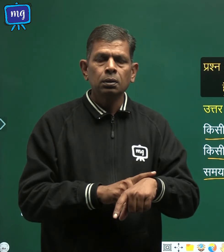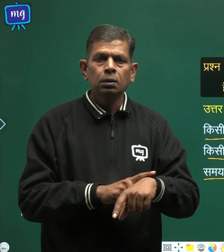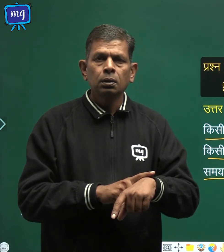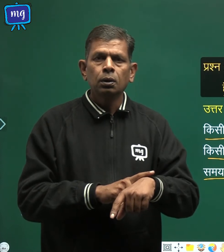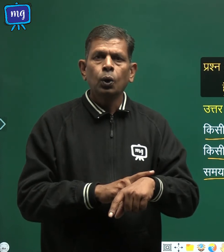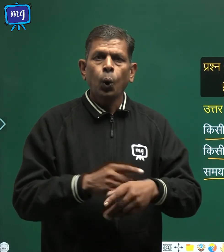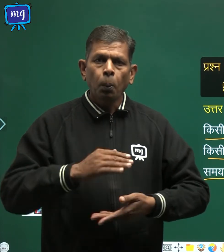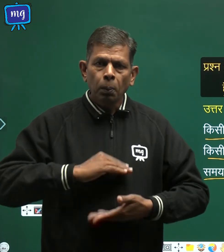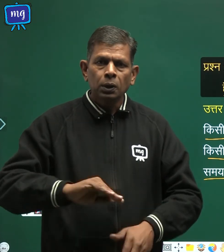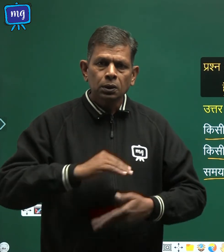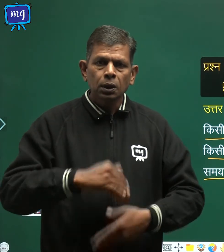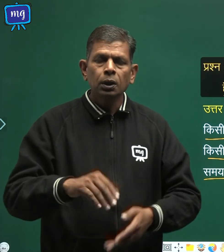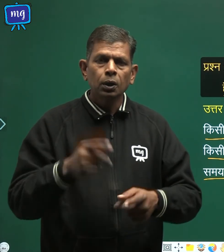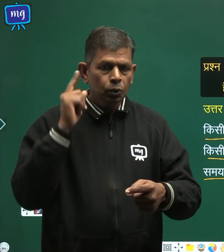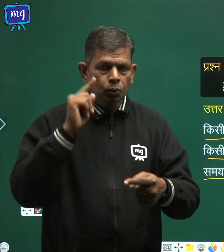प्रजनन हेतु